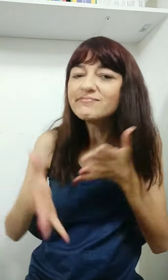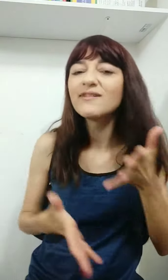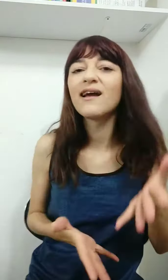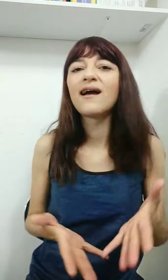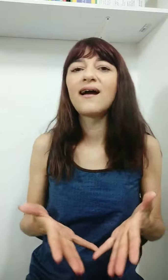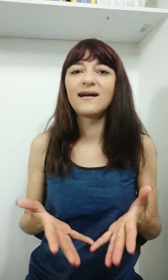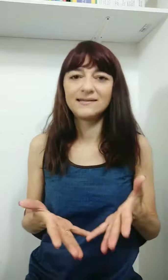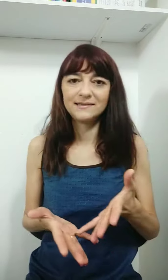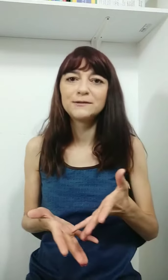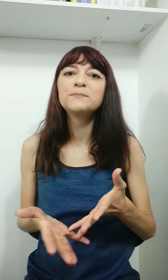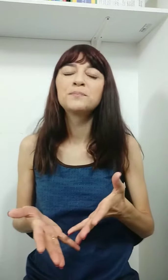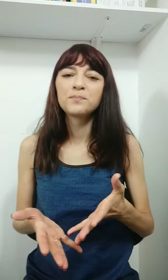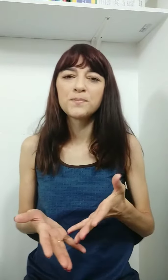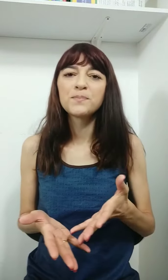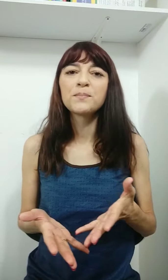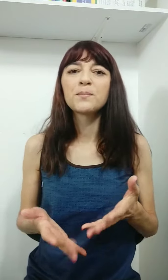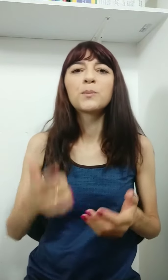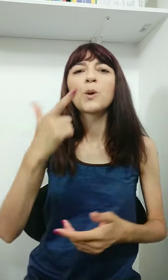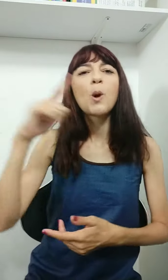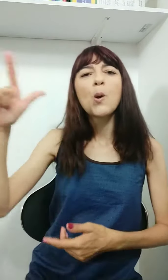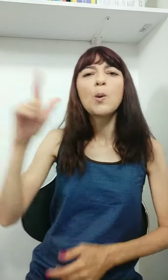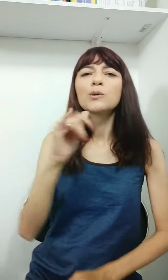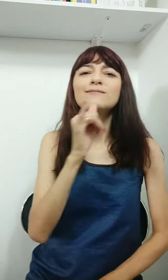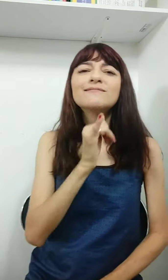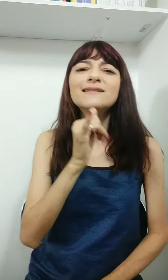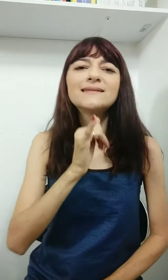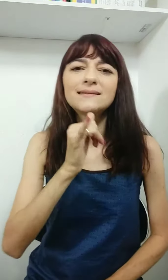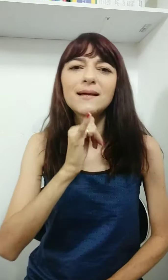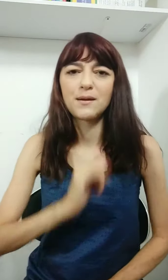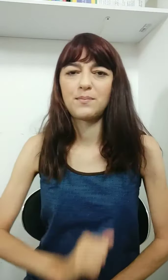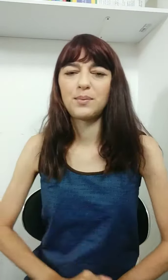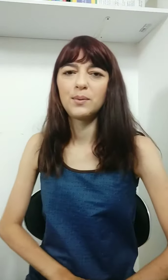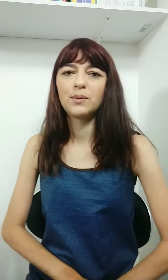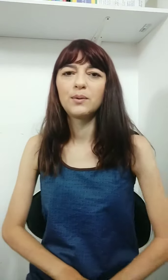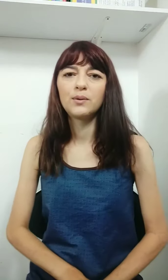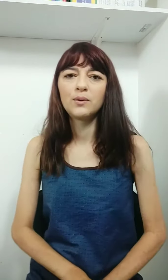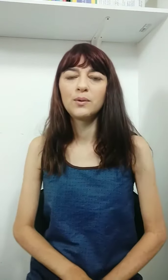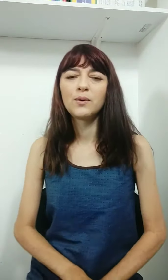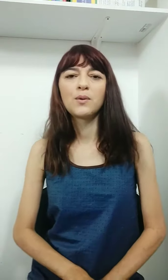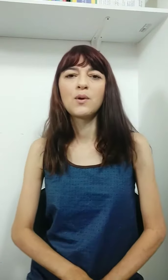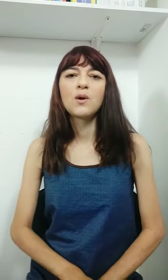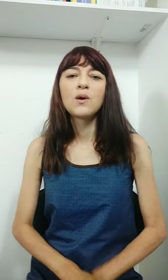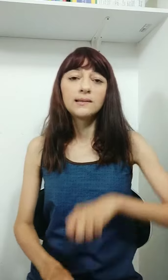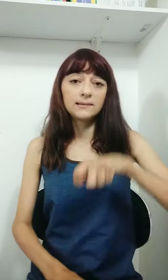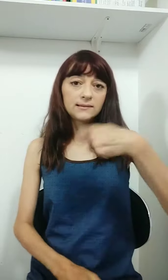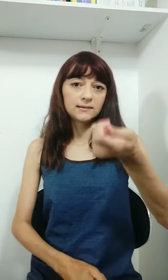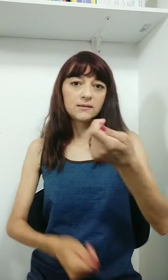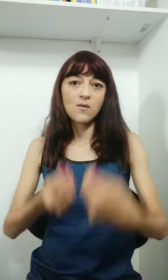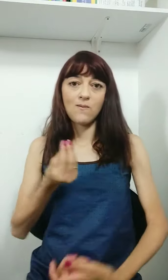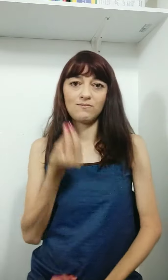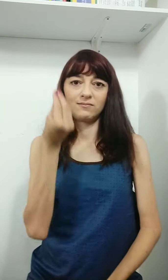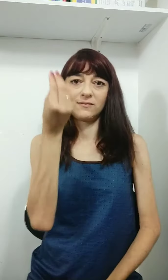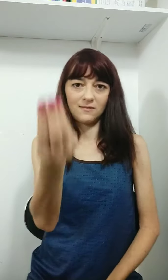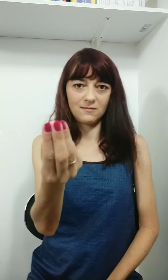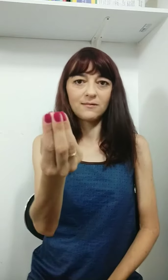surdo sinalizando, acompanhar o surdo sinalizando, tá bom? Isso é muito importante, que vocês tragam ao seu dia a dia essa